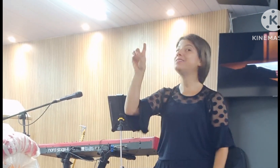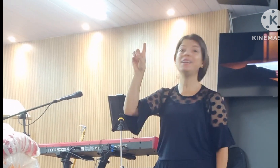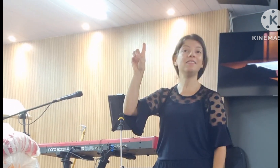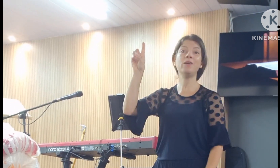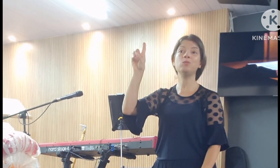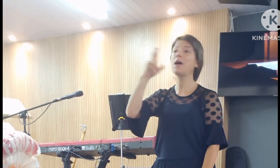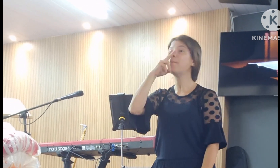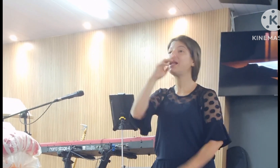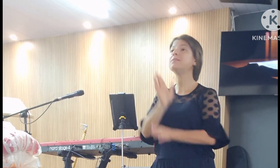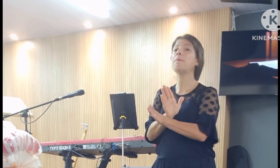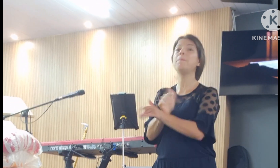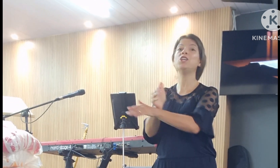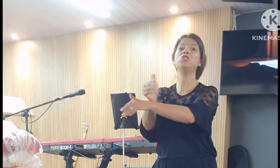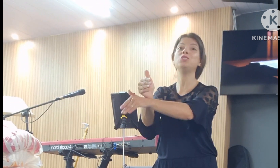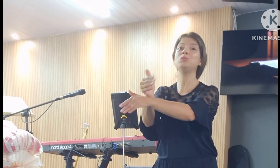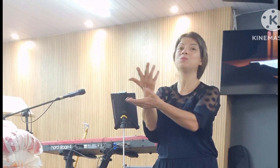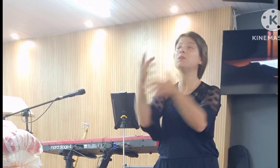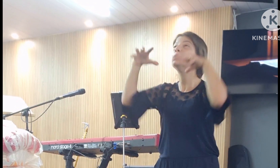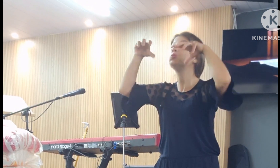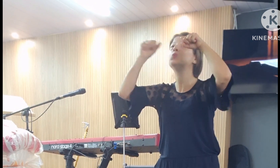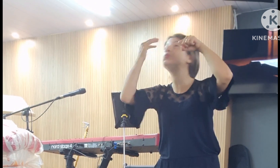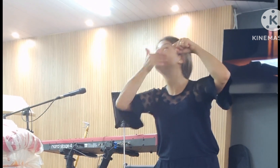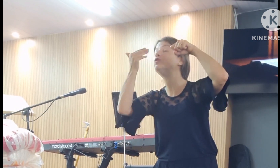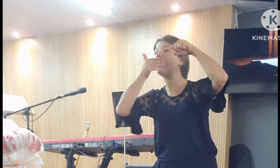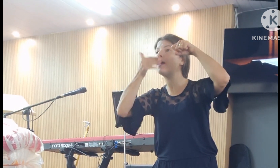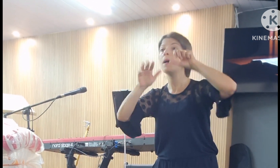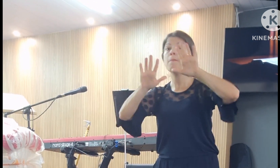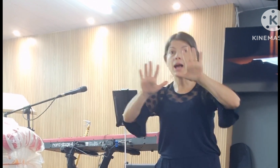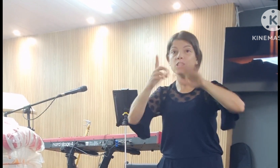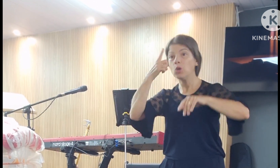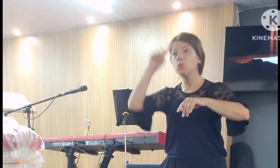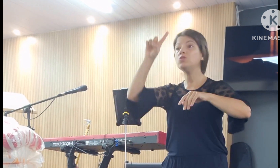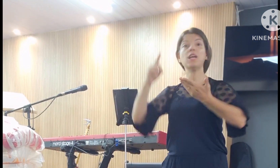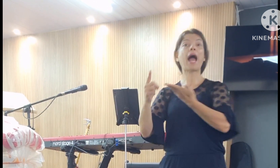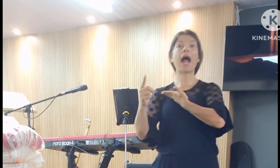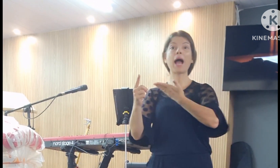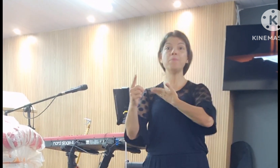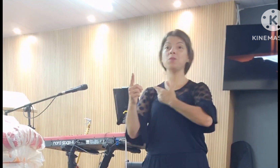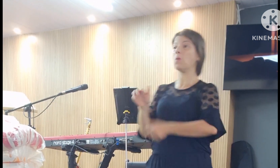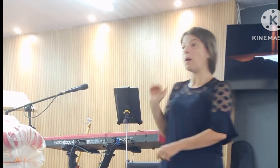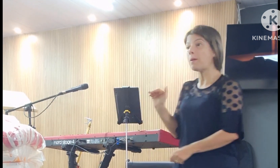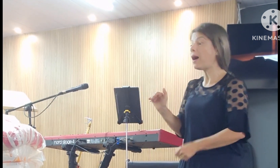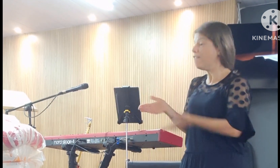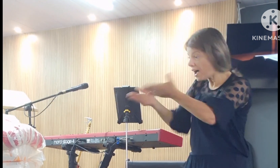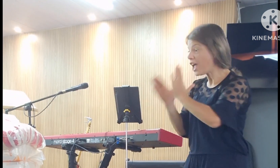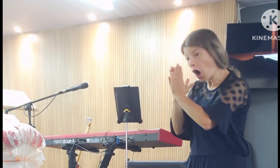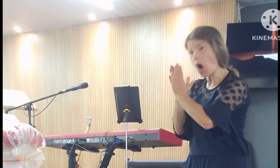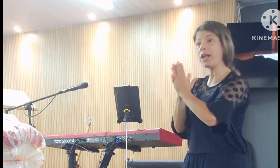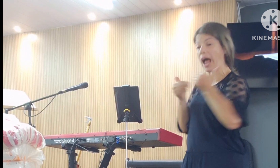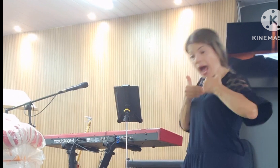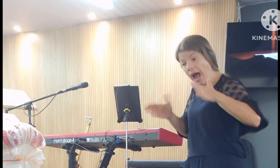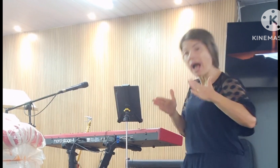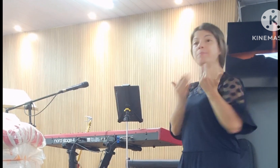perdido. E um dia pregaram a palavra para mim, e a pessoa insistia: não, faz essa oração, que